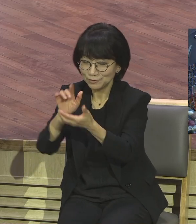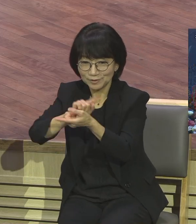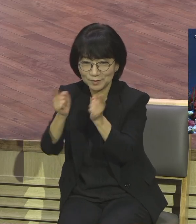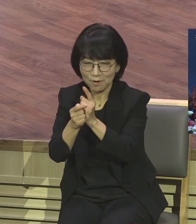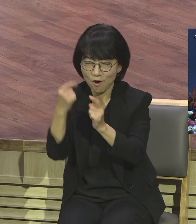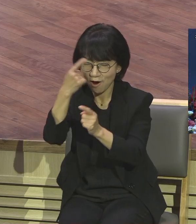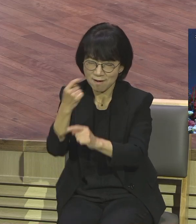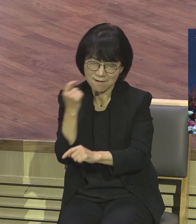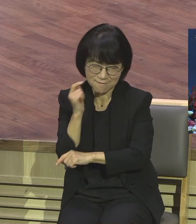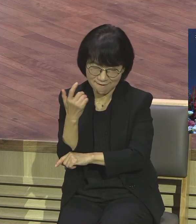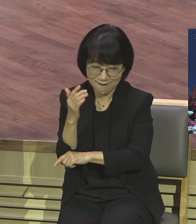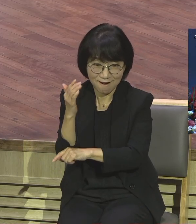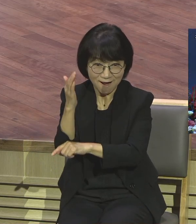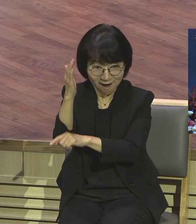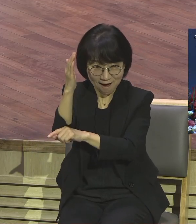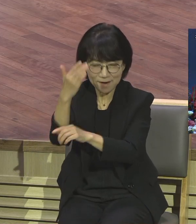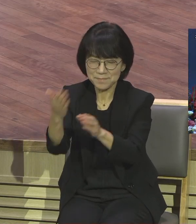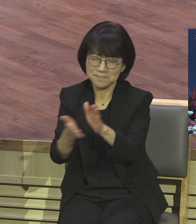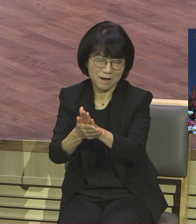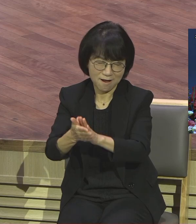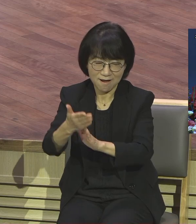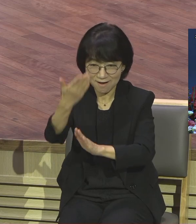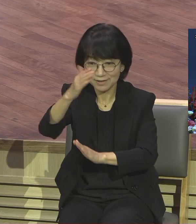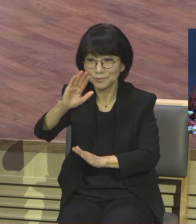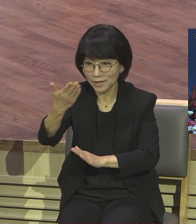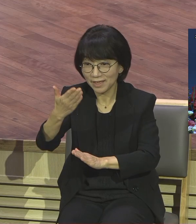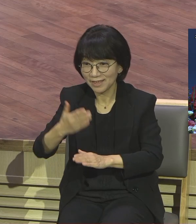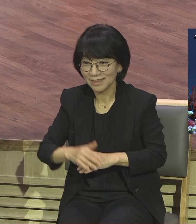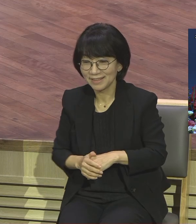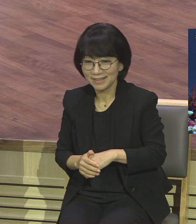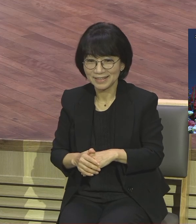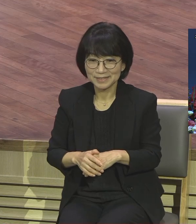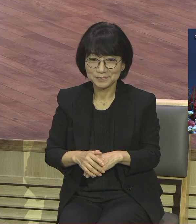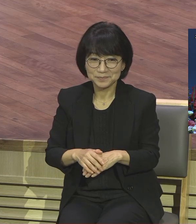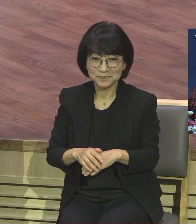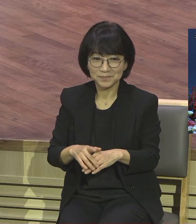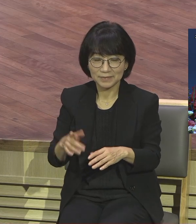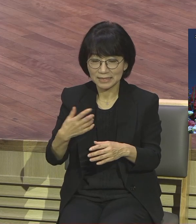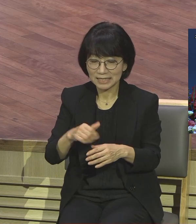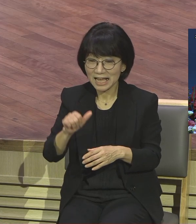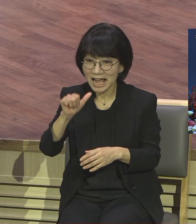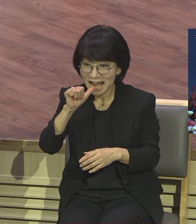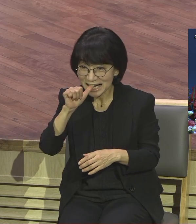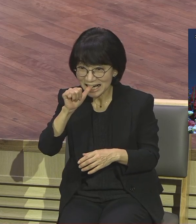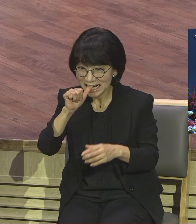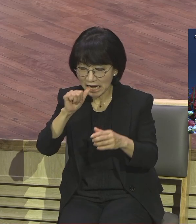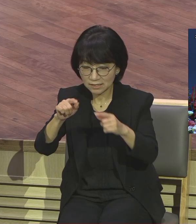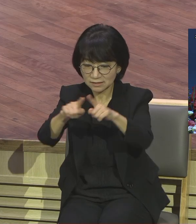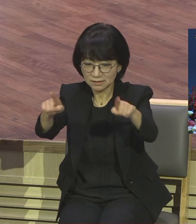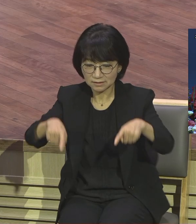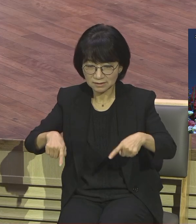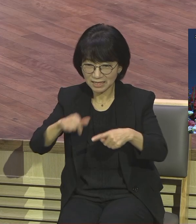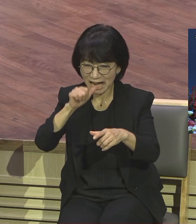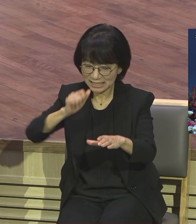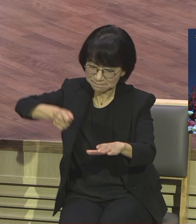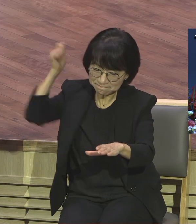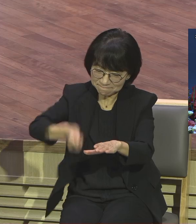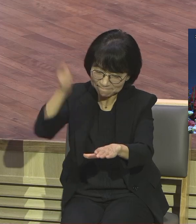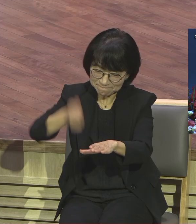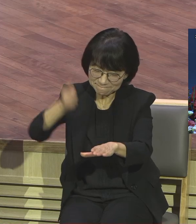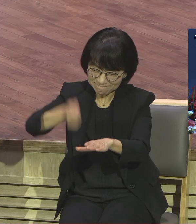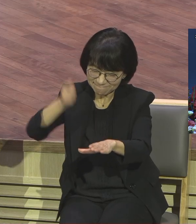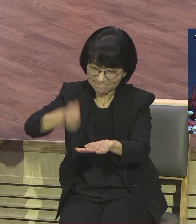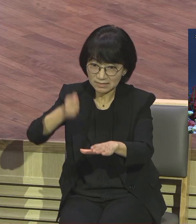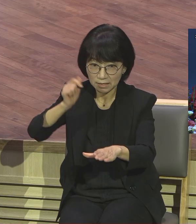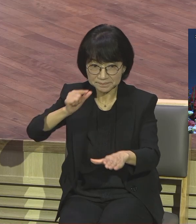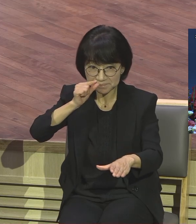것처럼 서로 친구의 얼굴을 빛나게 해준다. 마치 철과 철이 서로 연단시기가 강하게 만들듯이 함께 할 때